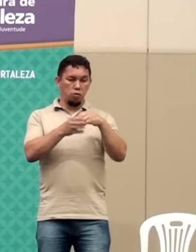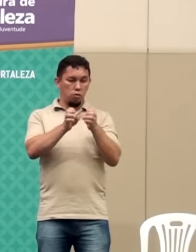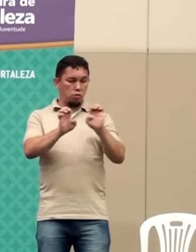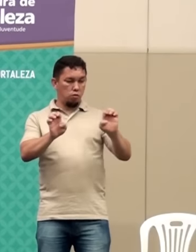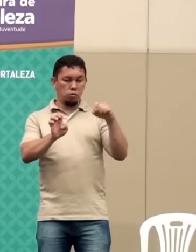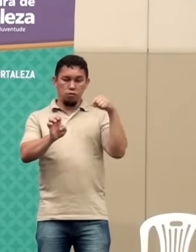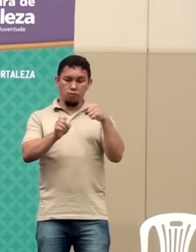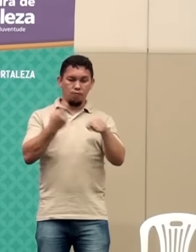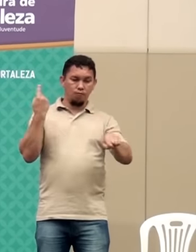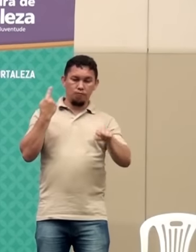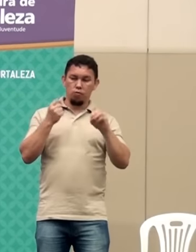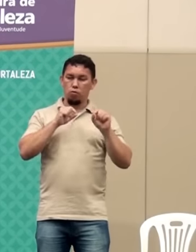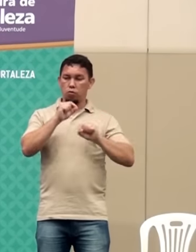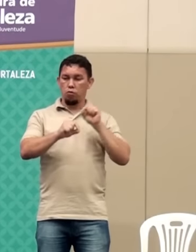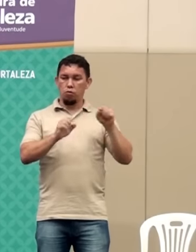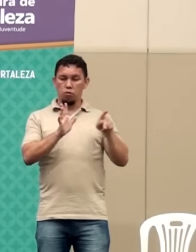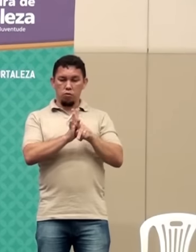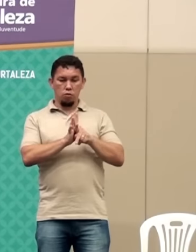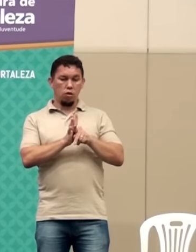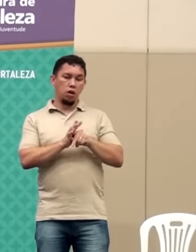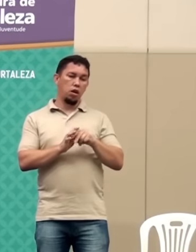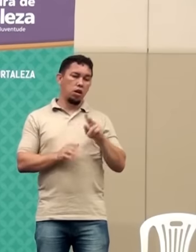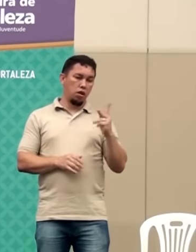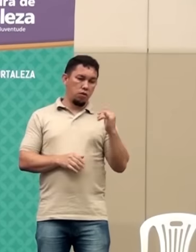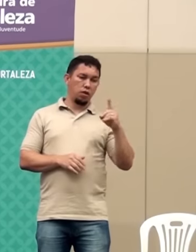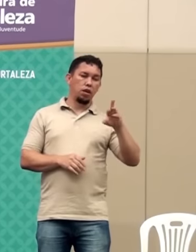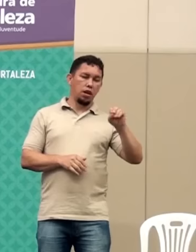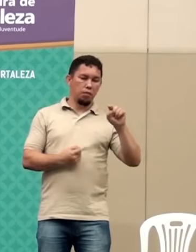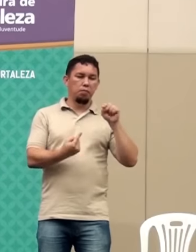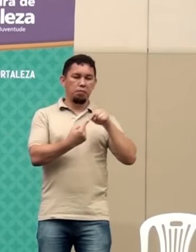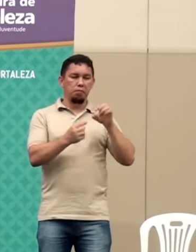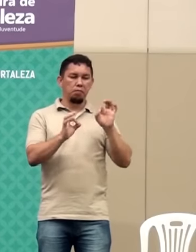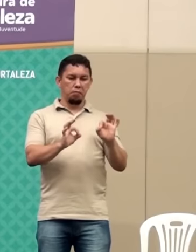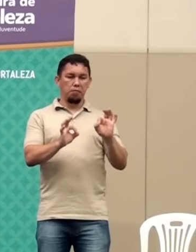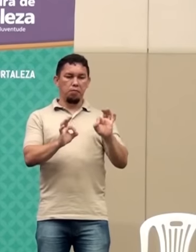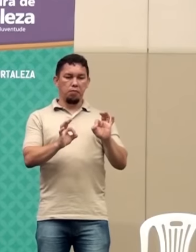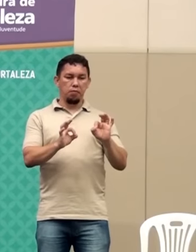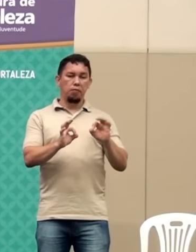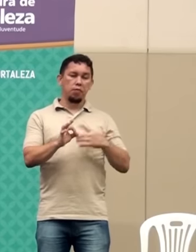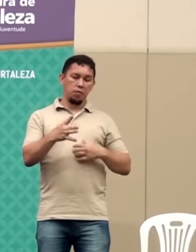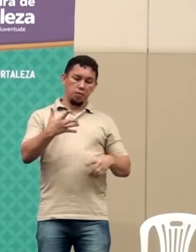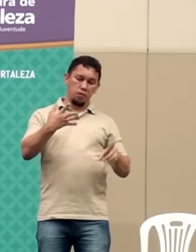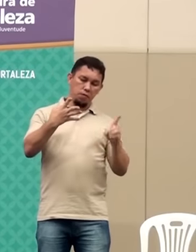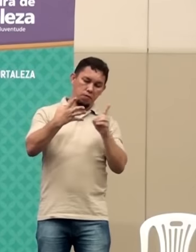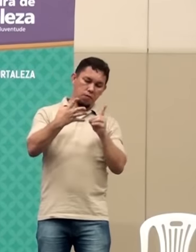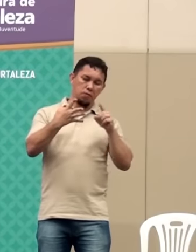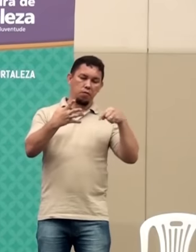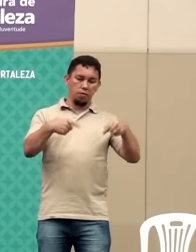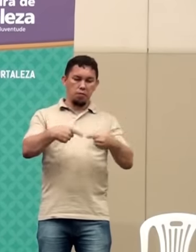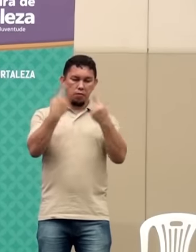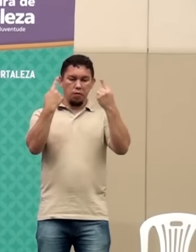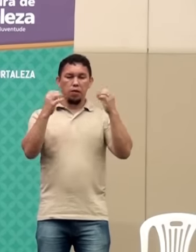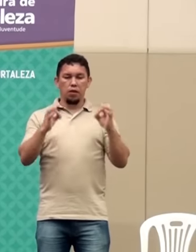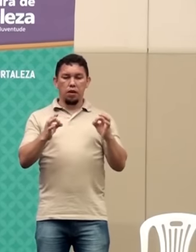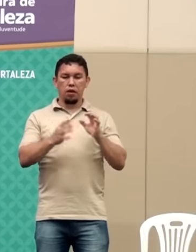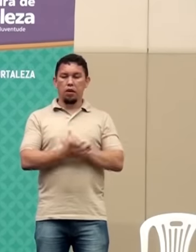estrutura? Não. Ele é um hidrácido, então? É sim. Então, esse item D está